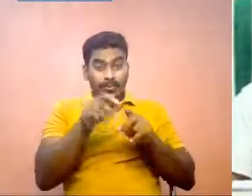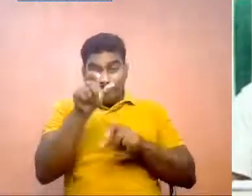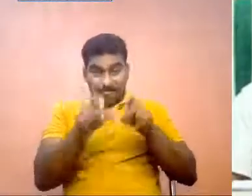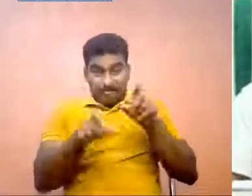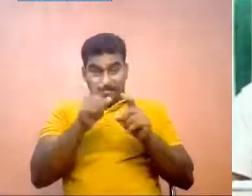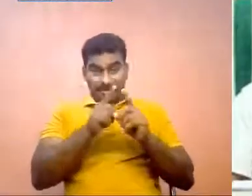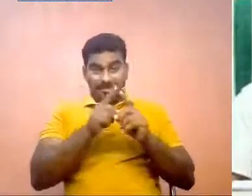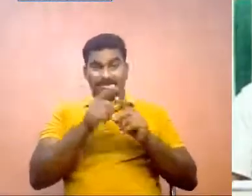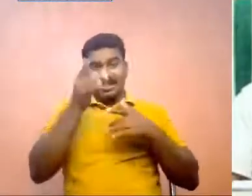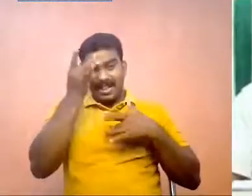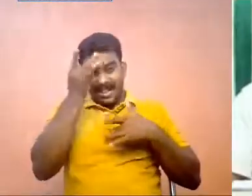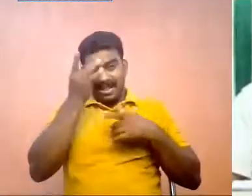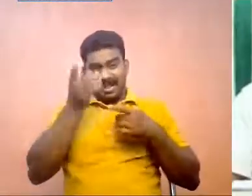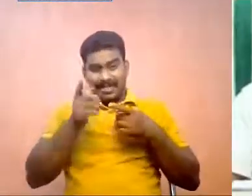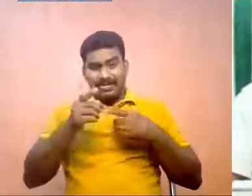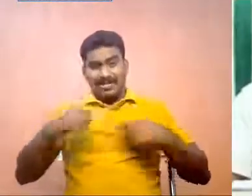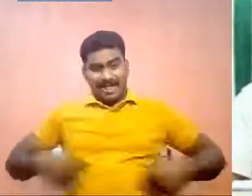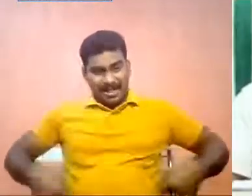നിൽക്കുന്നതാണ് ഉത്തമം.